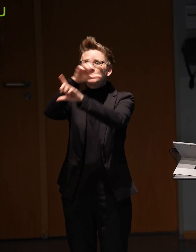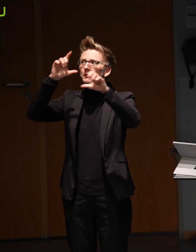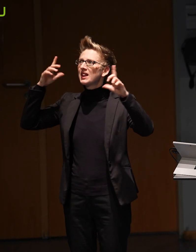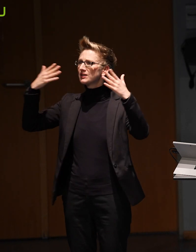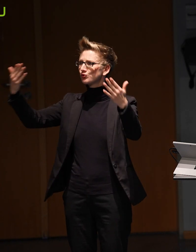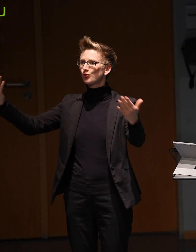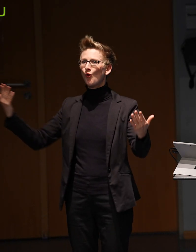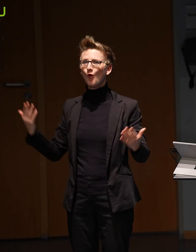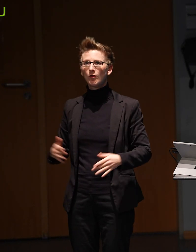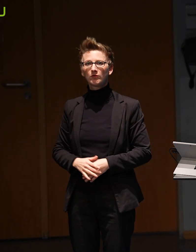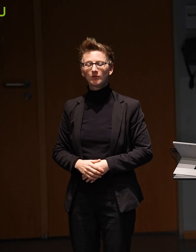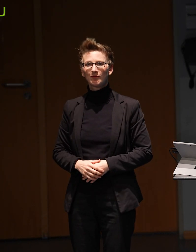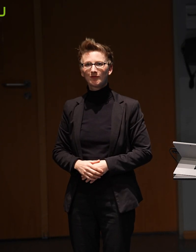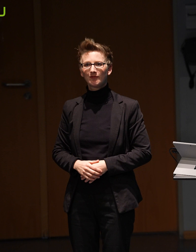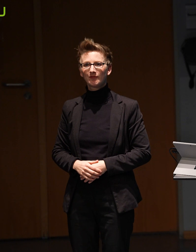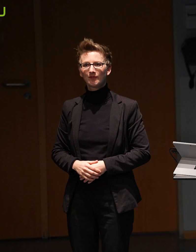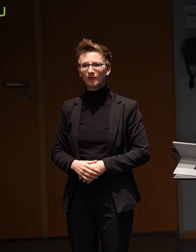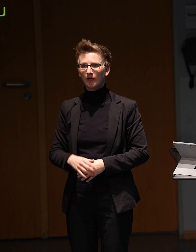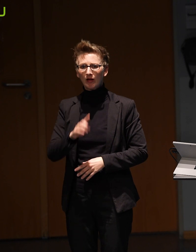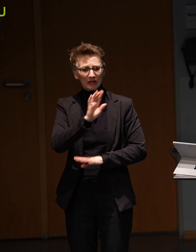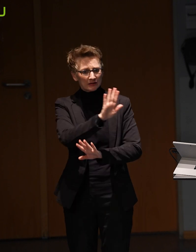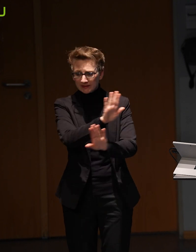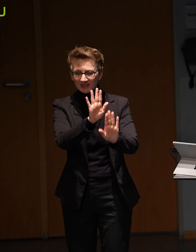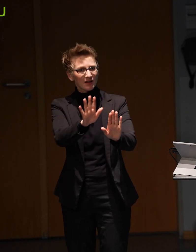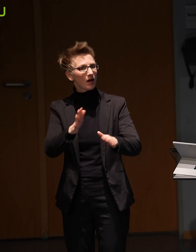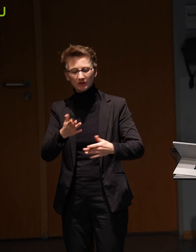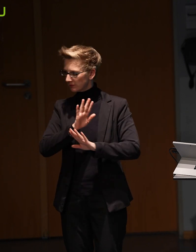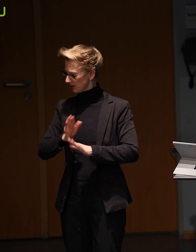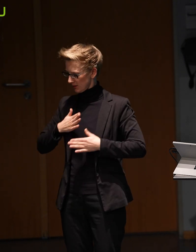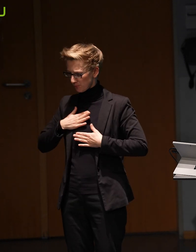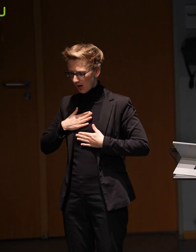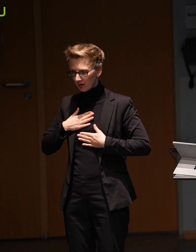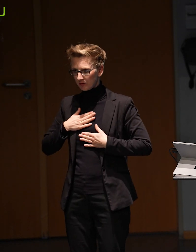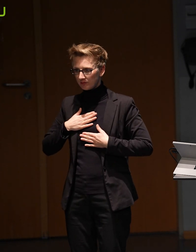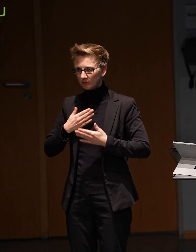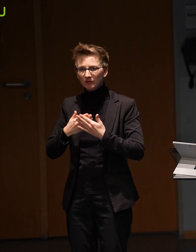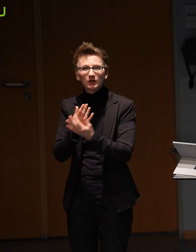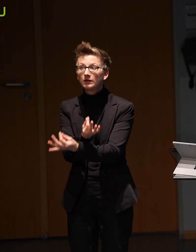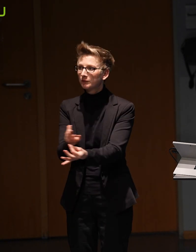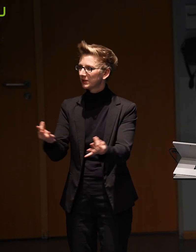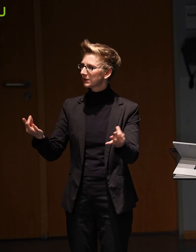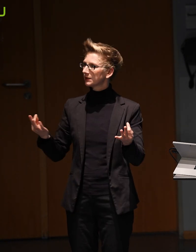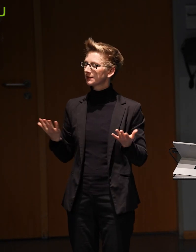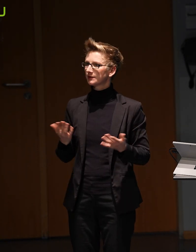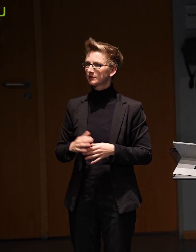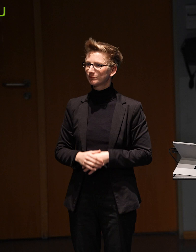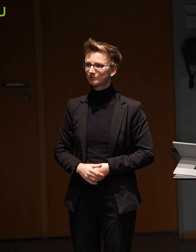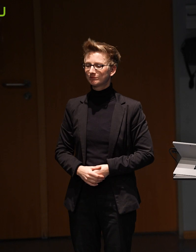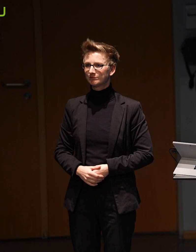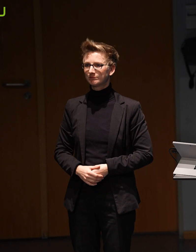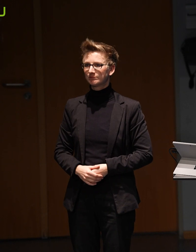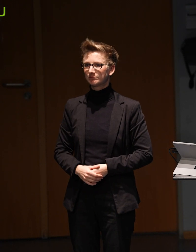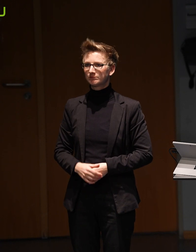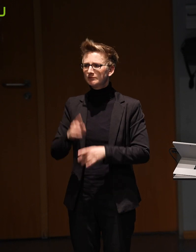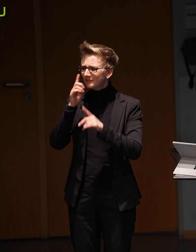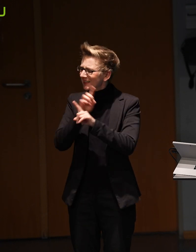Wenn sie nicht deine, genau wie meine sind, sind sie nichts oder fast nichts. Wenn sie nicht alles